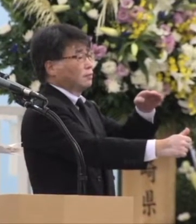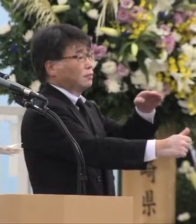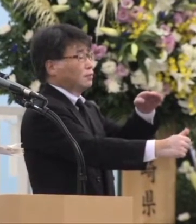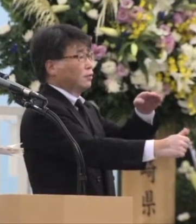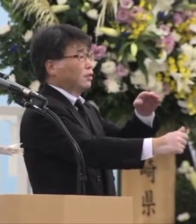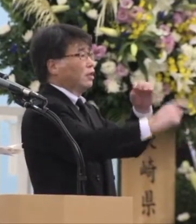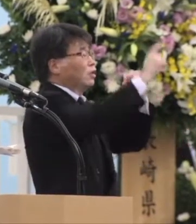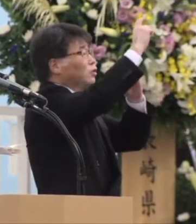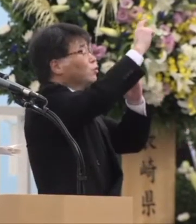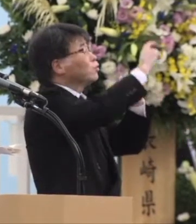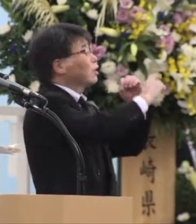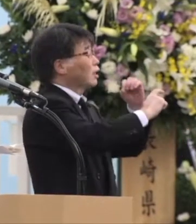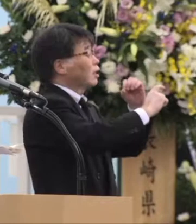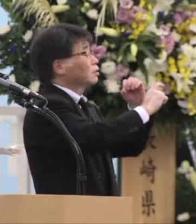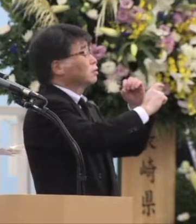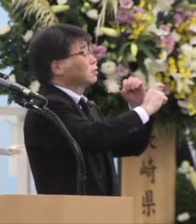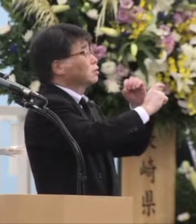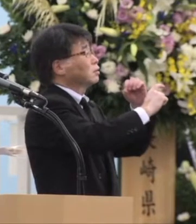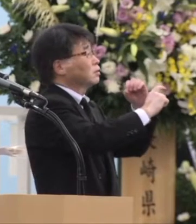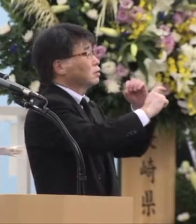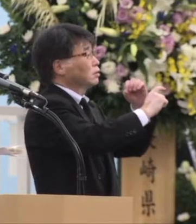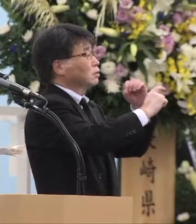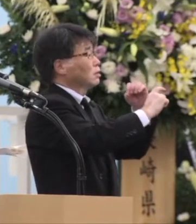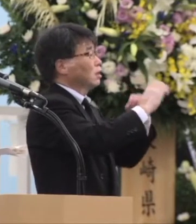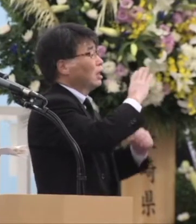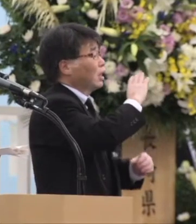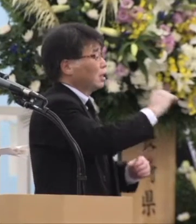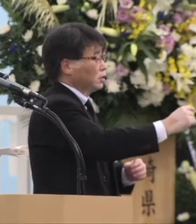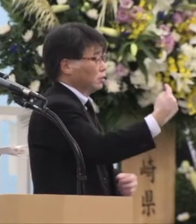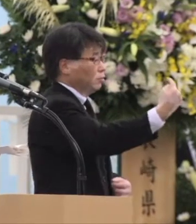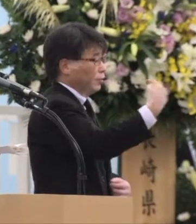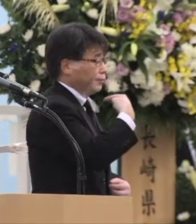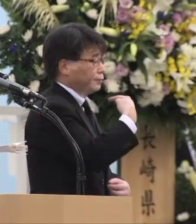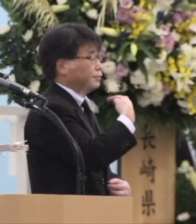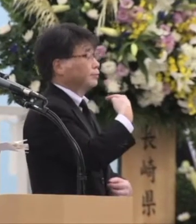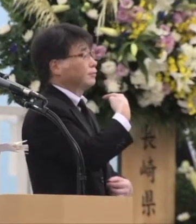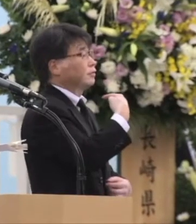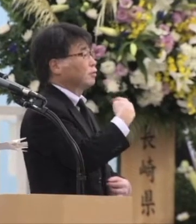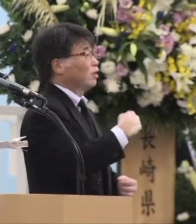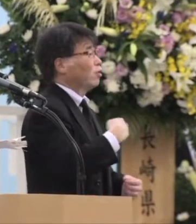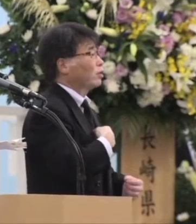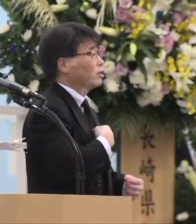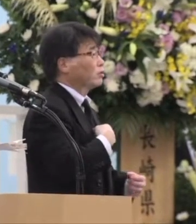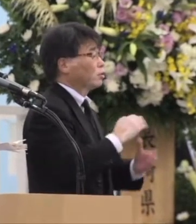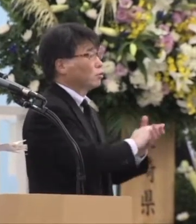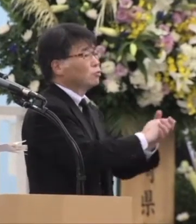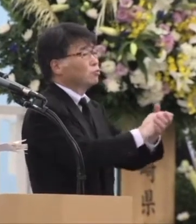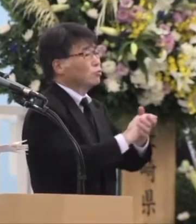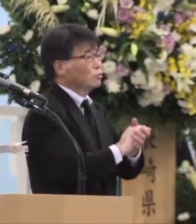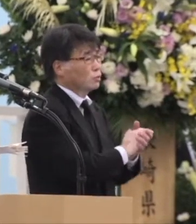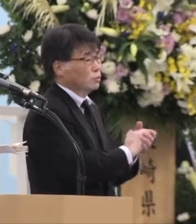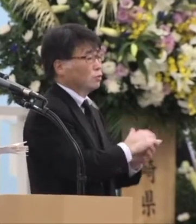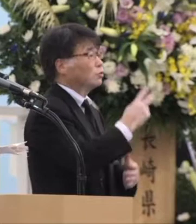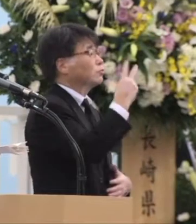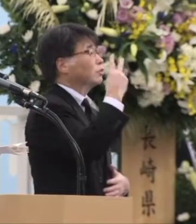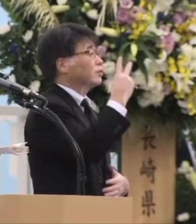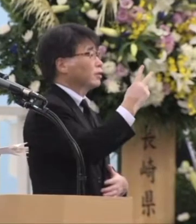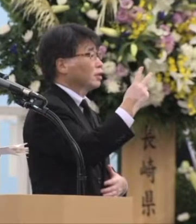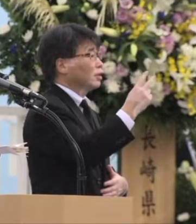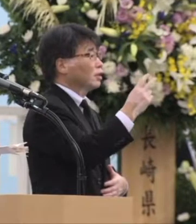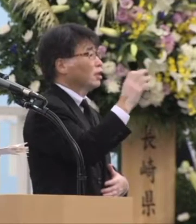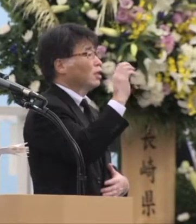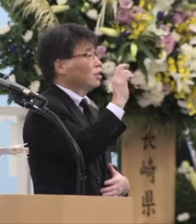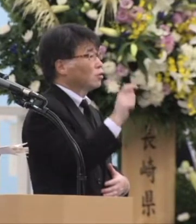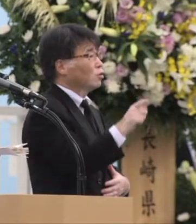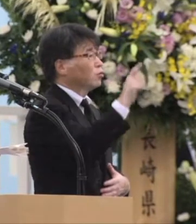夕方、帰宅命令が出て、私は学友と二人、こんぴら